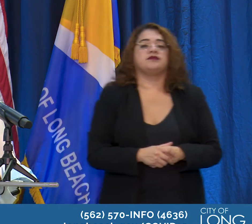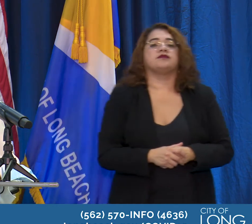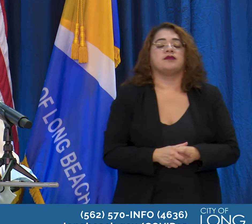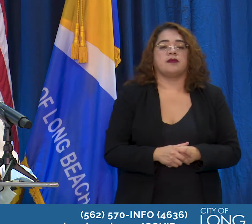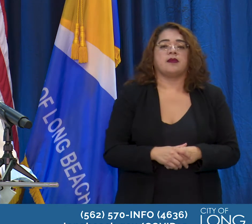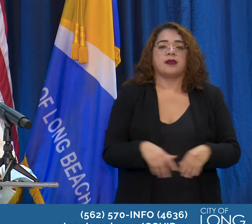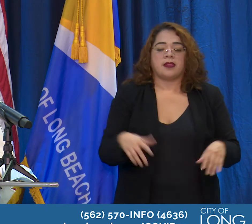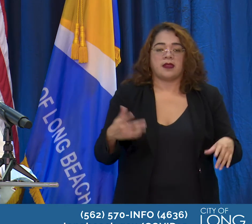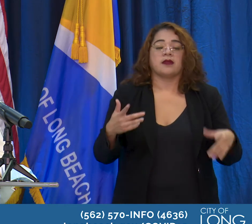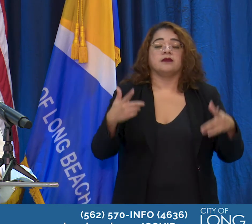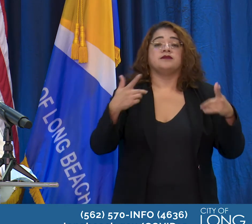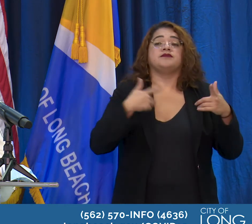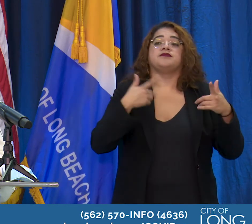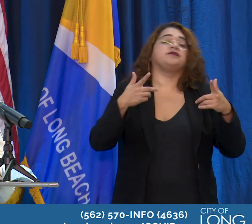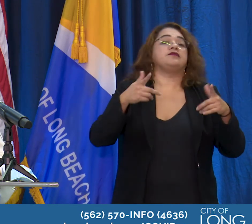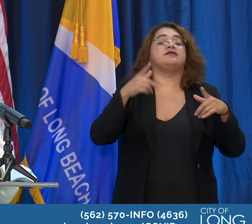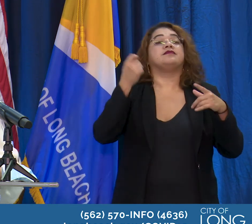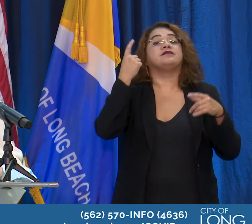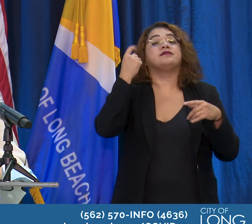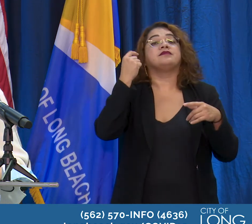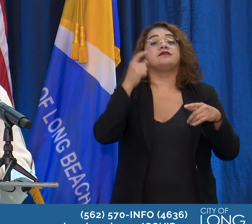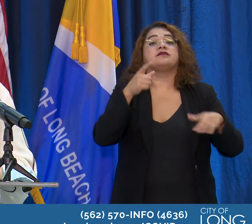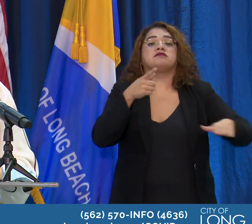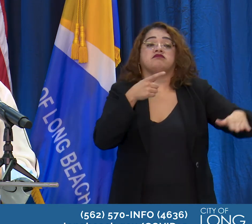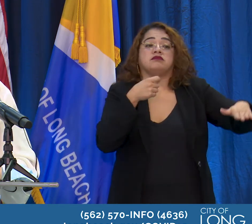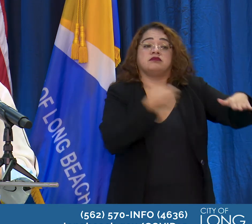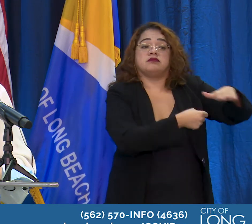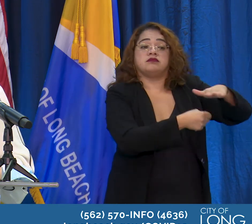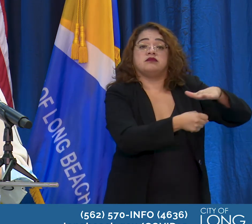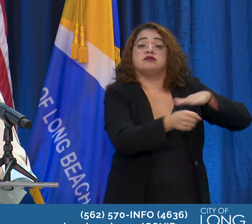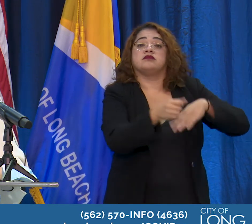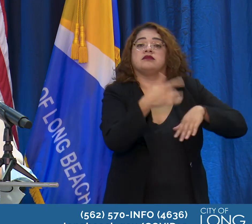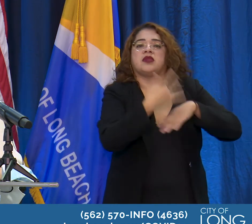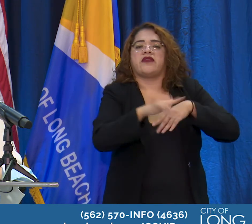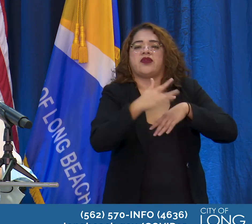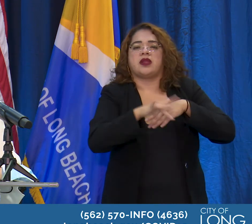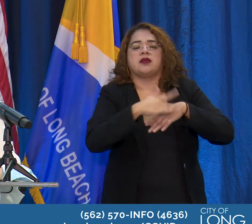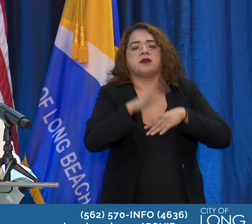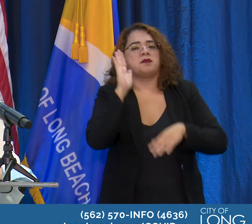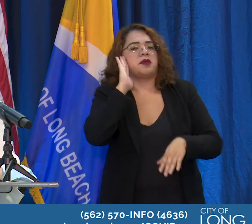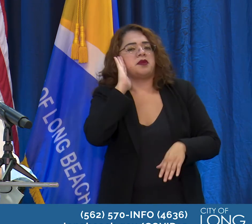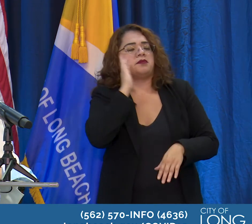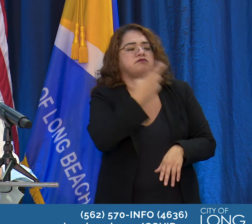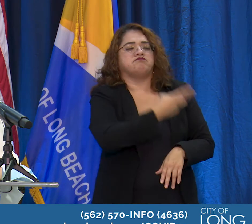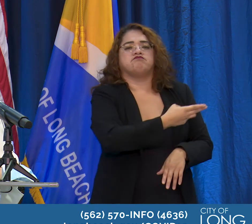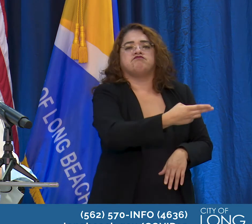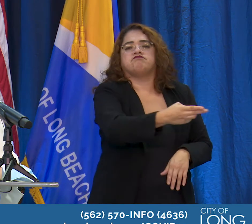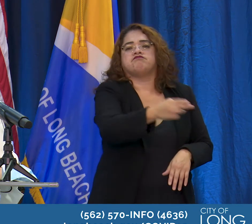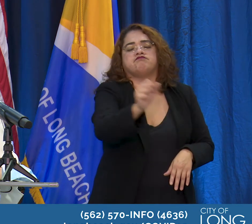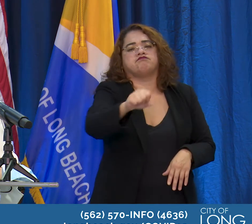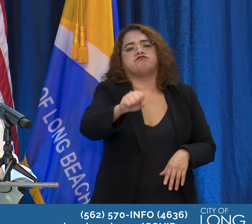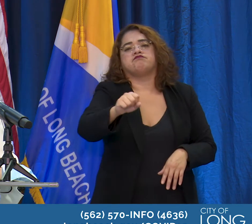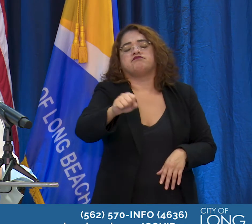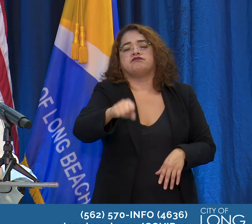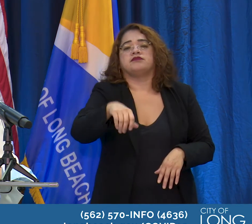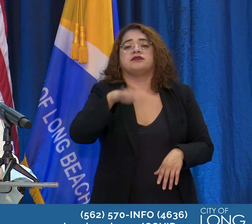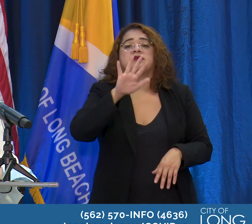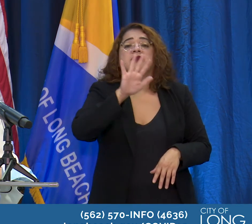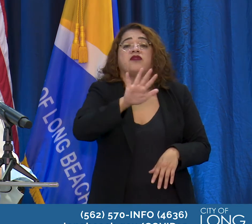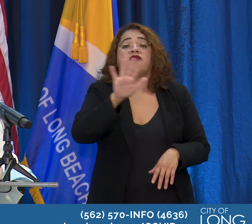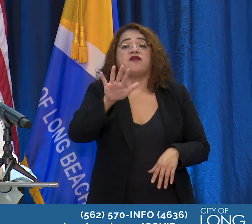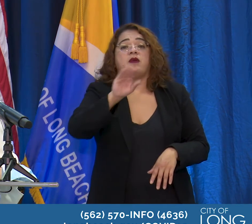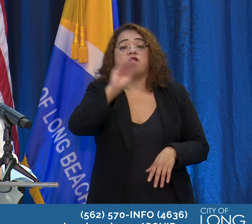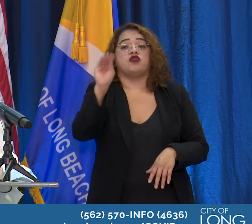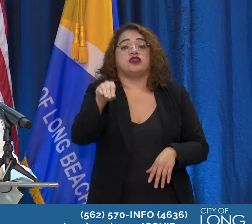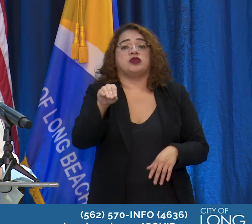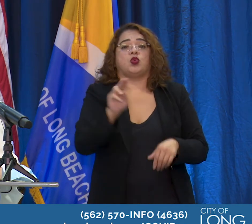Seguimos teniendo una capacidad hospitalaria adecuada y estable. Nuestro uso de camillas ahorita está al 55%